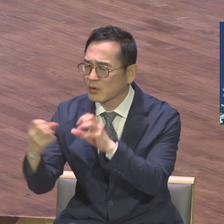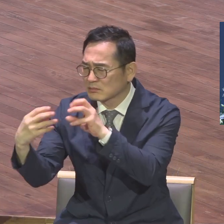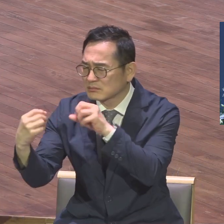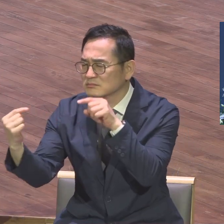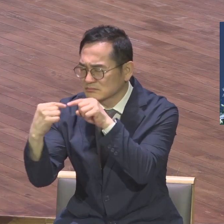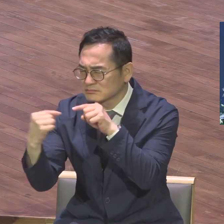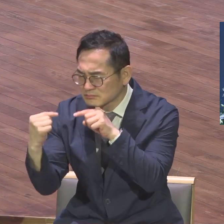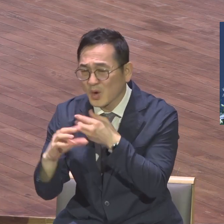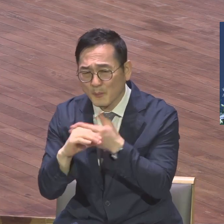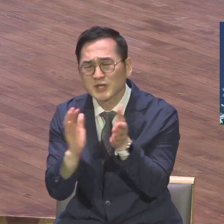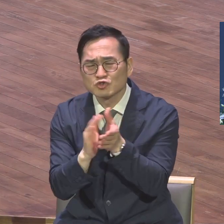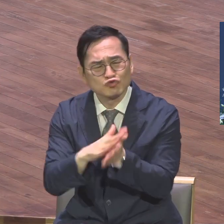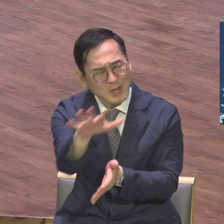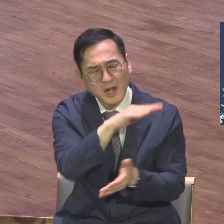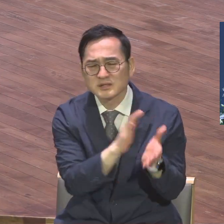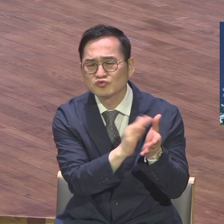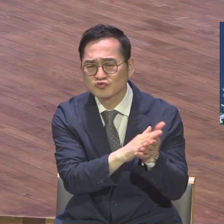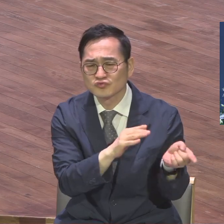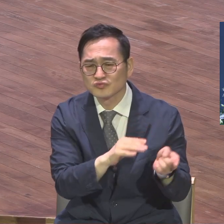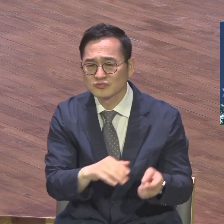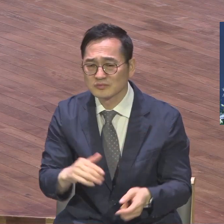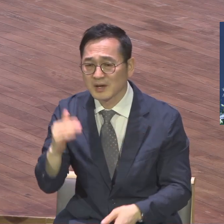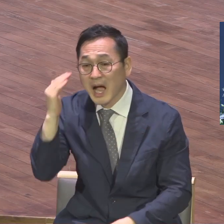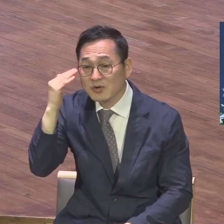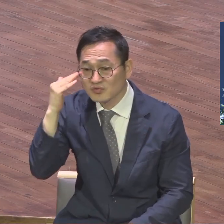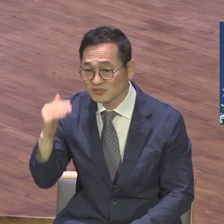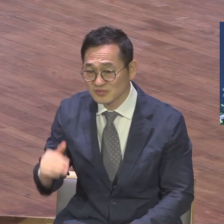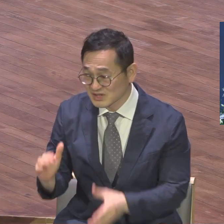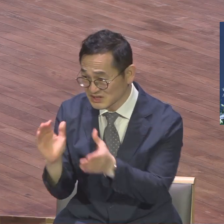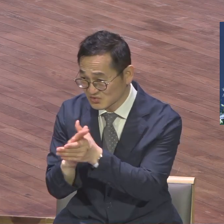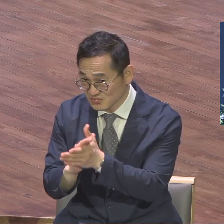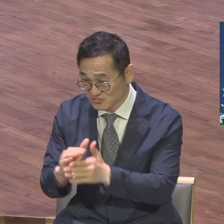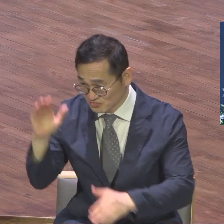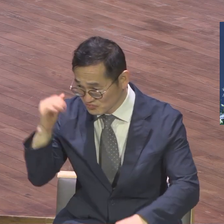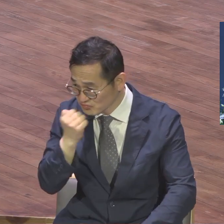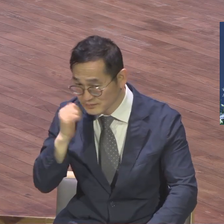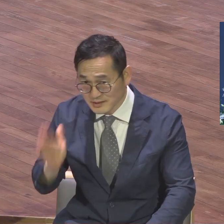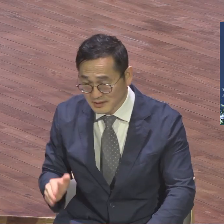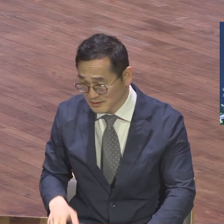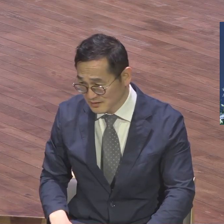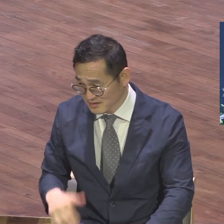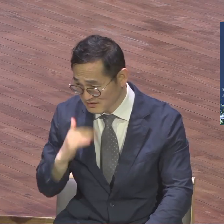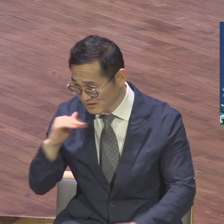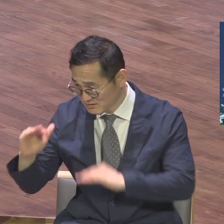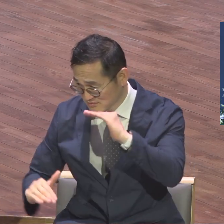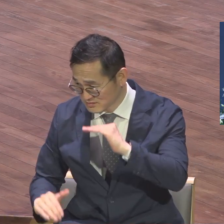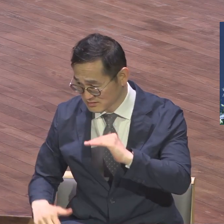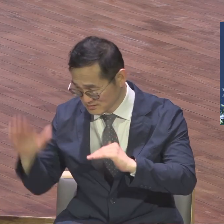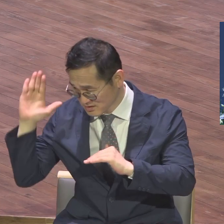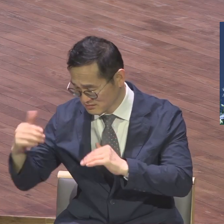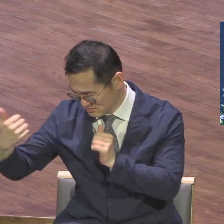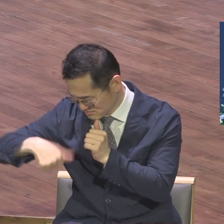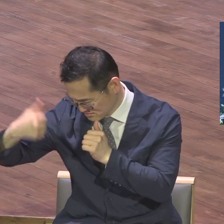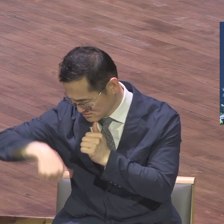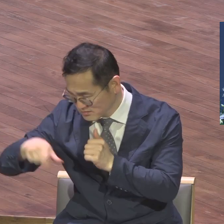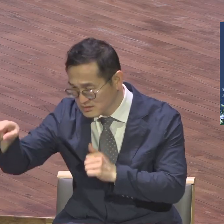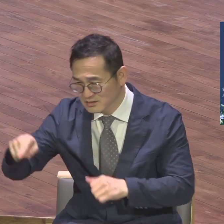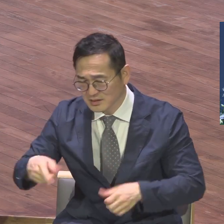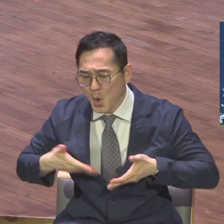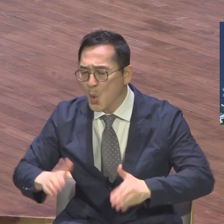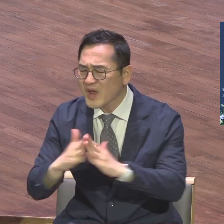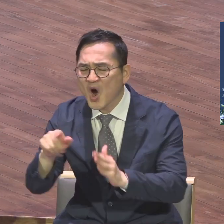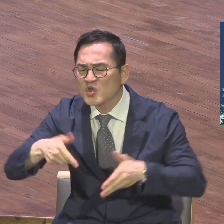친구예요. 우리나라는 안 그래요. 첫째 나이 따집니다. 나이. 나이 따지죠. 그 다음 뭐예요? 고향